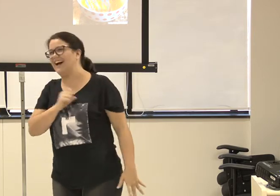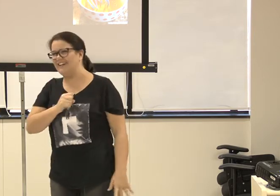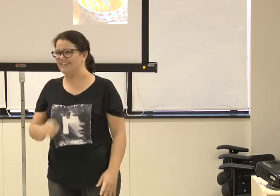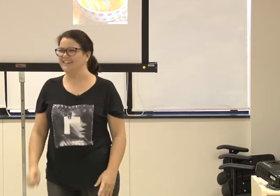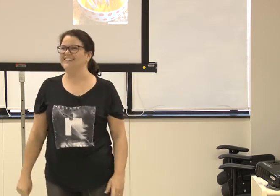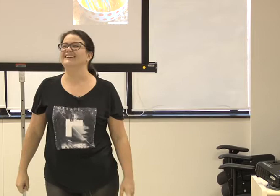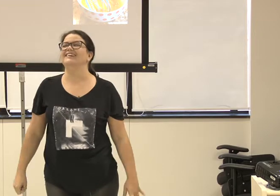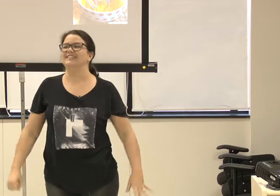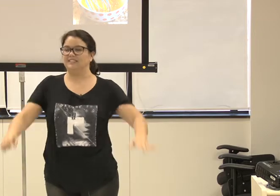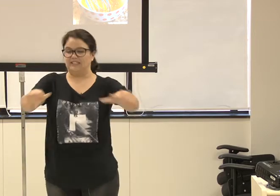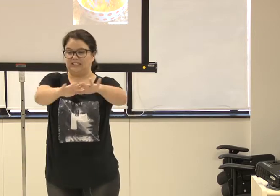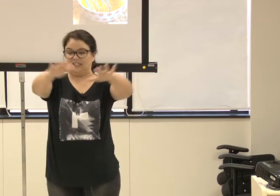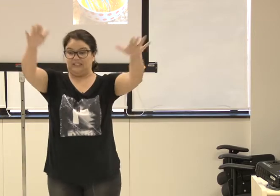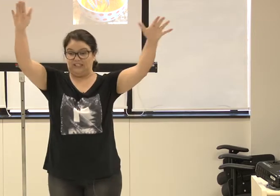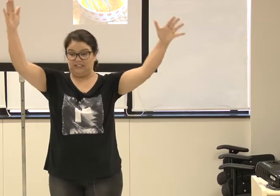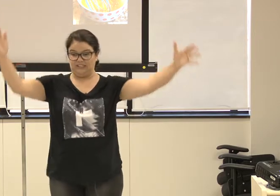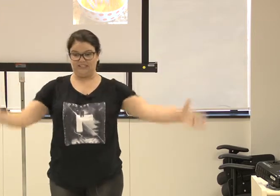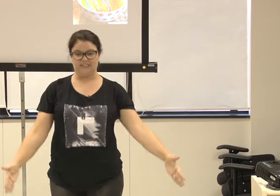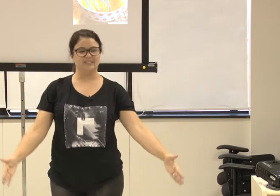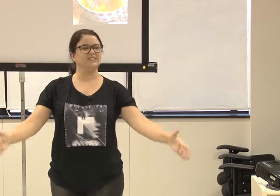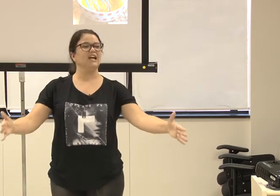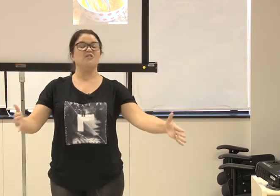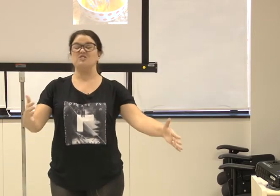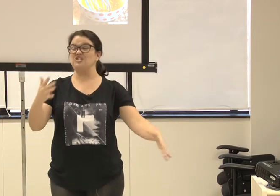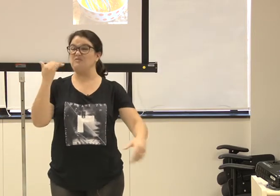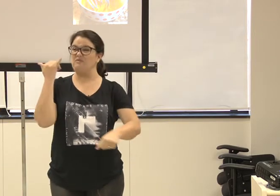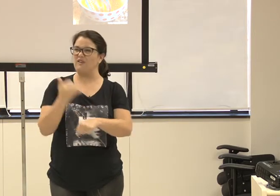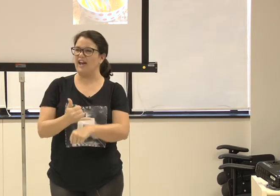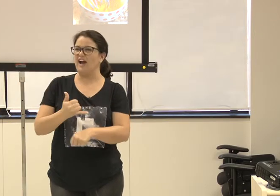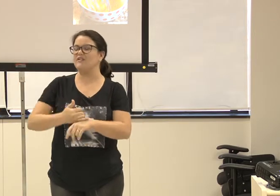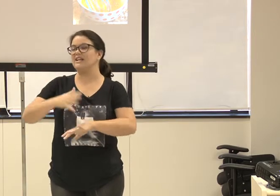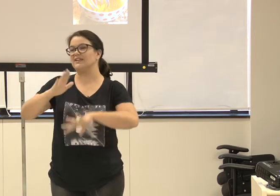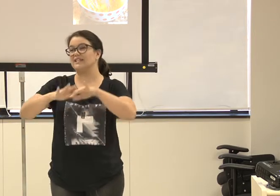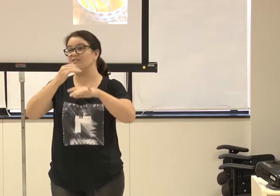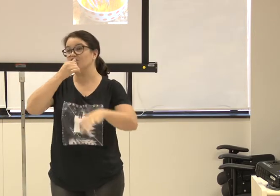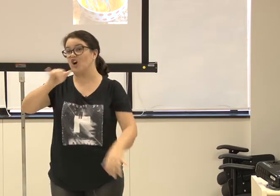Adorava. Hoje a tampa é de vidro, nem pode. De ferro e às vezes dava choque.